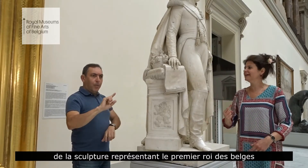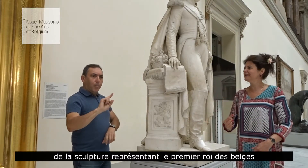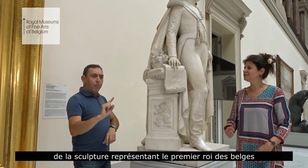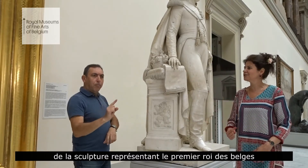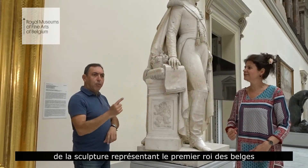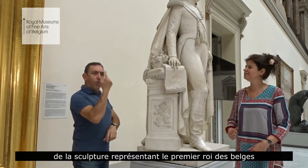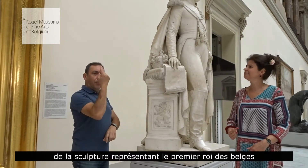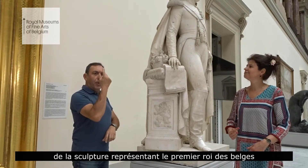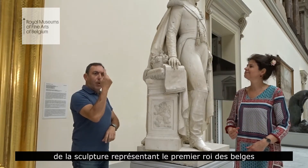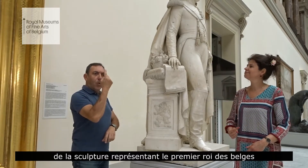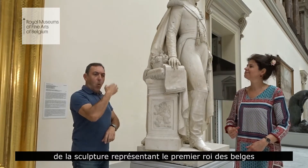Belges.